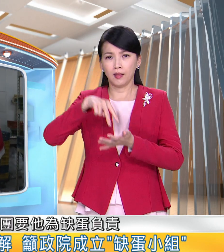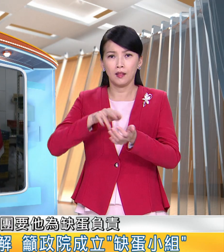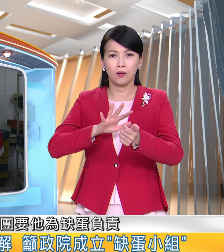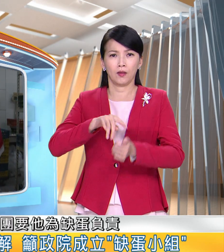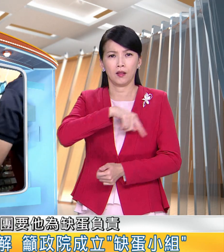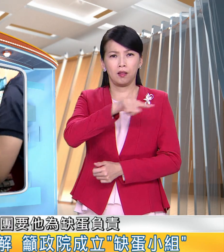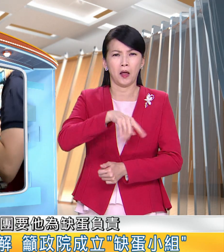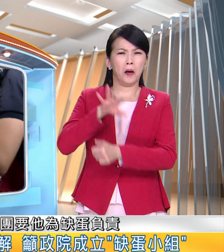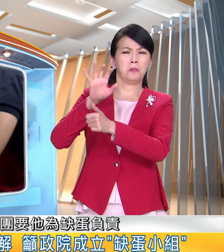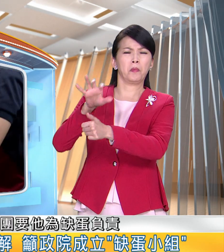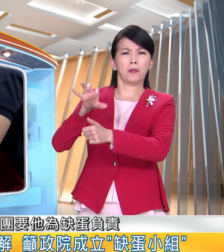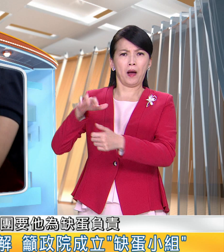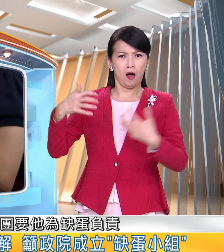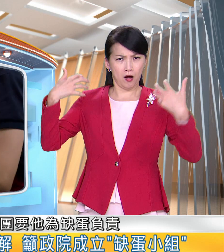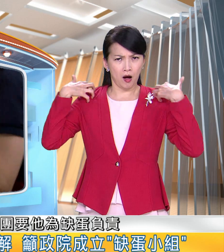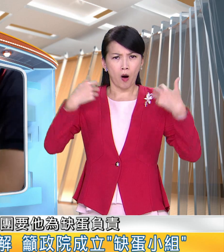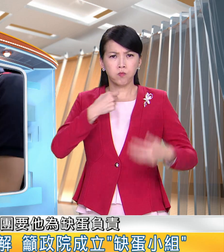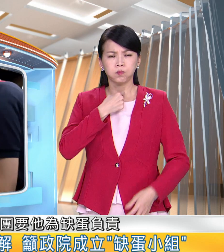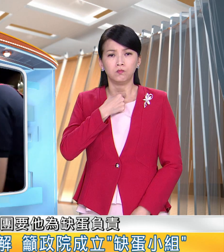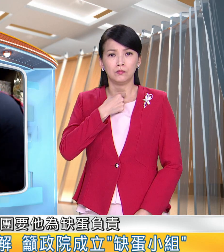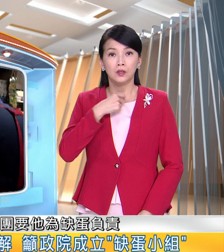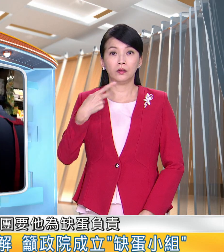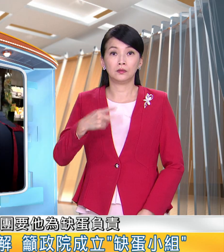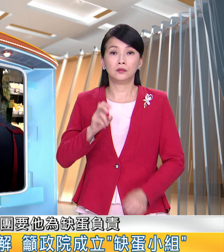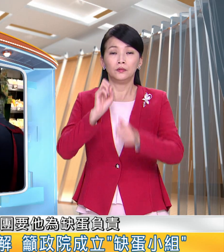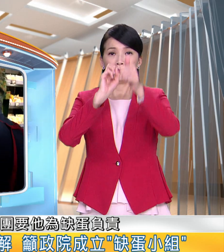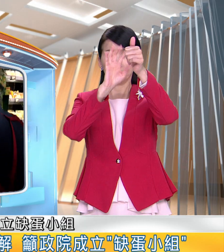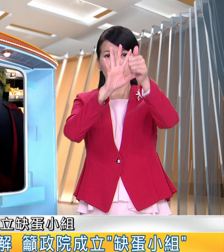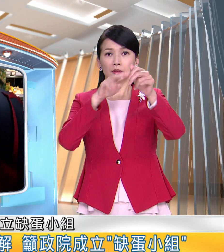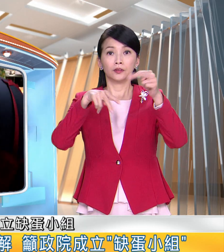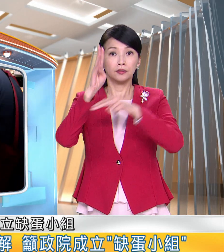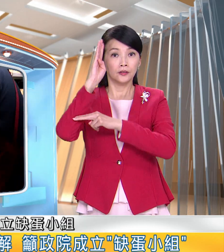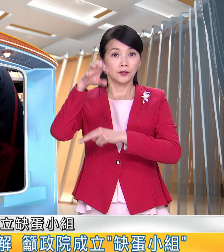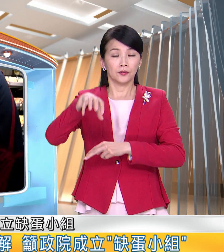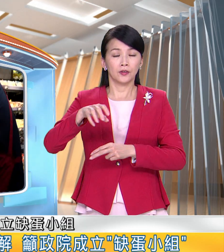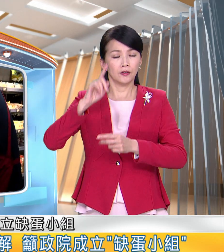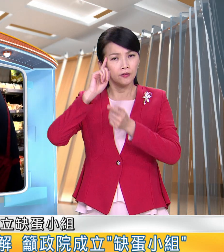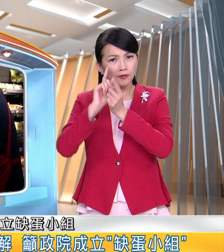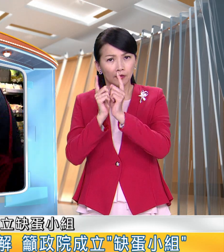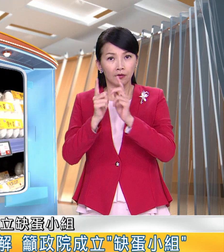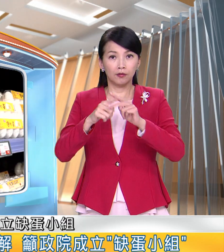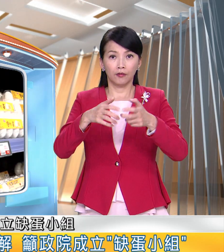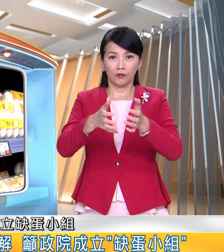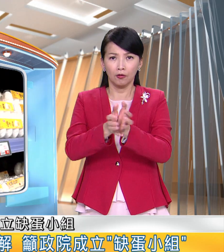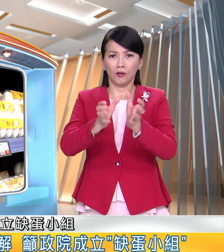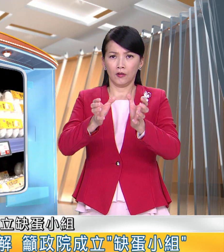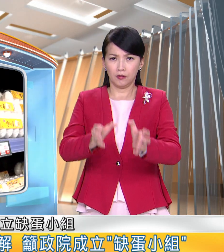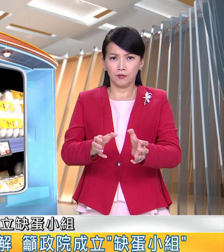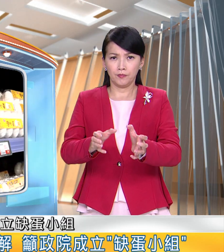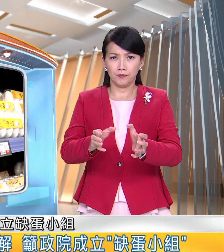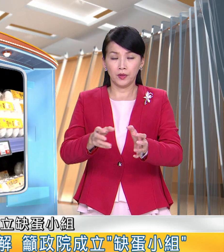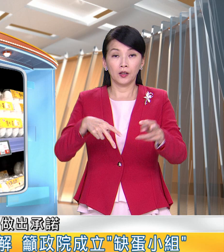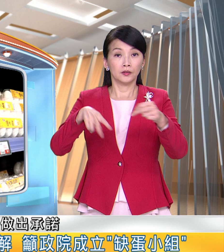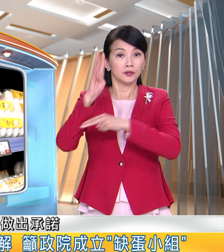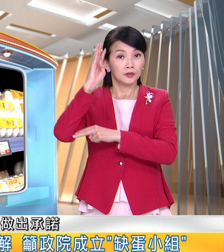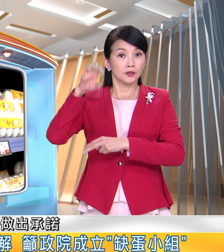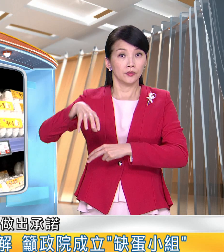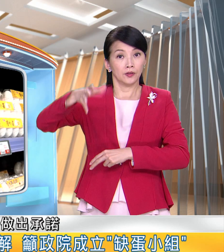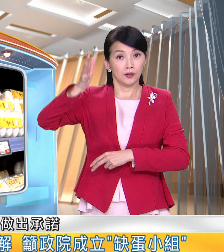团要他为缺蛋负责，也呼吁行政院成立缺蛋小组。行政院长